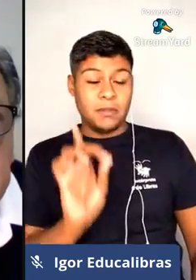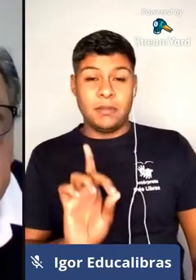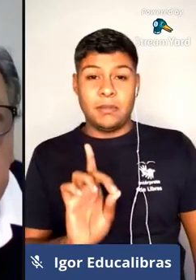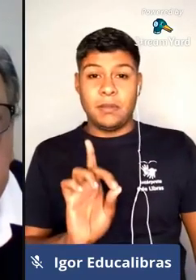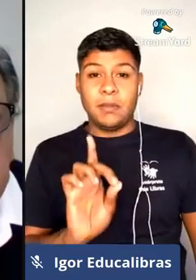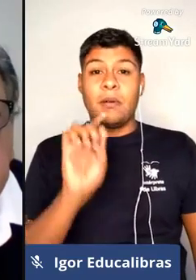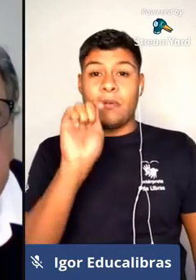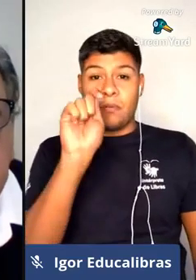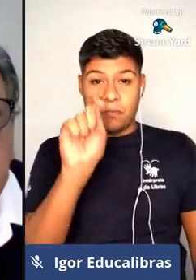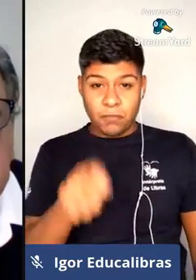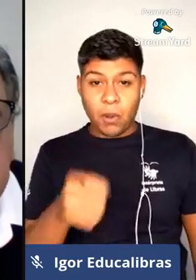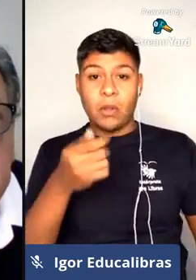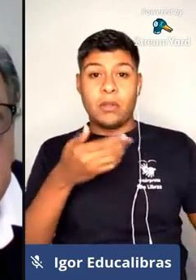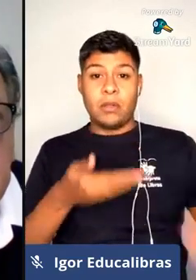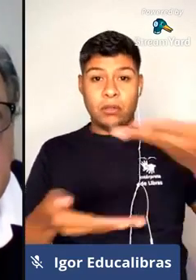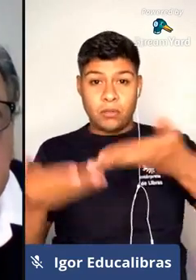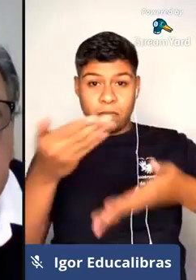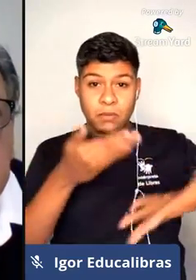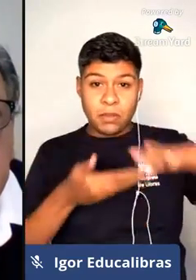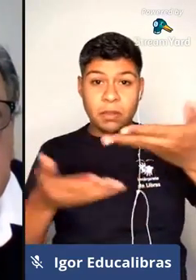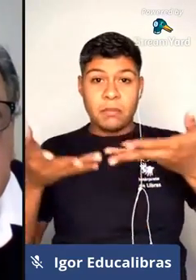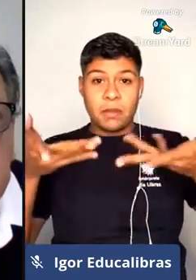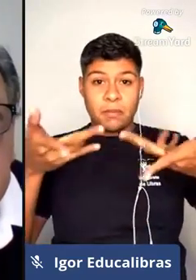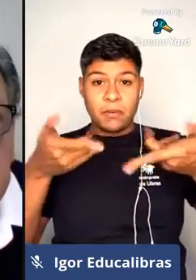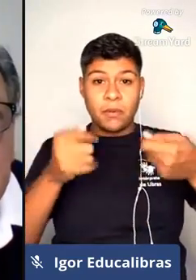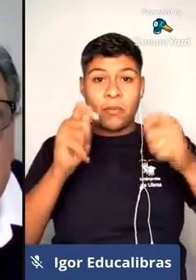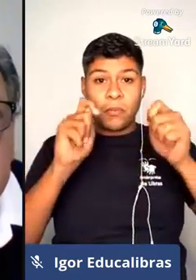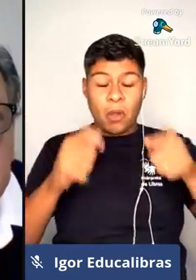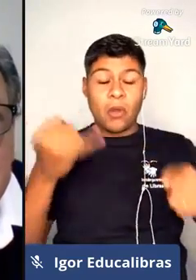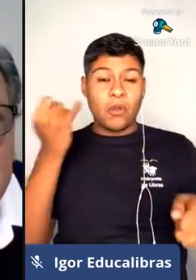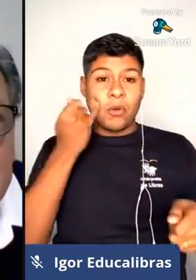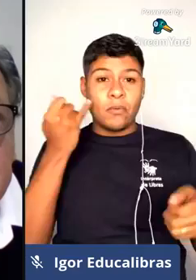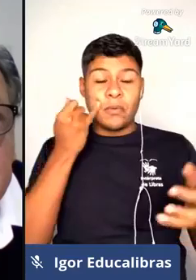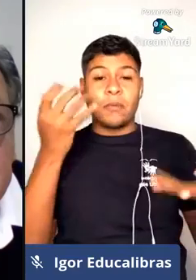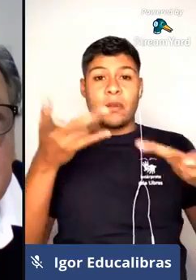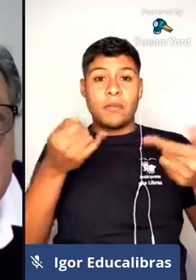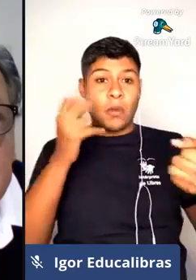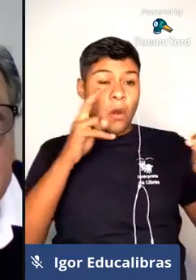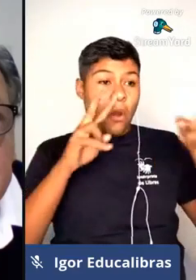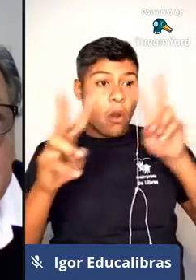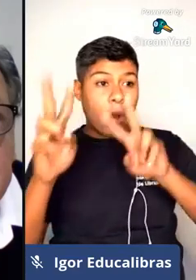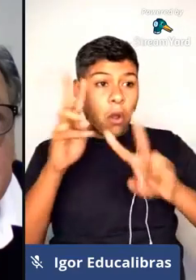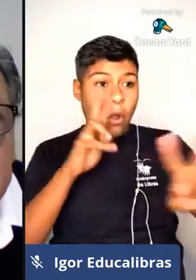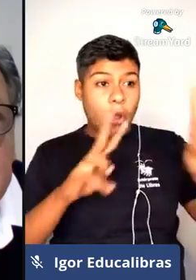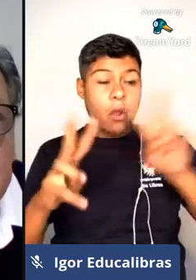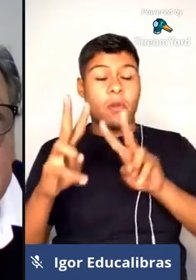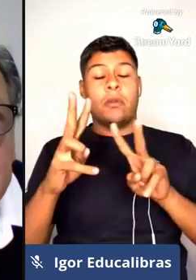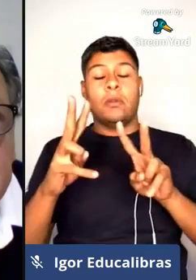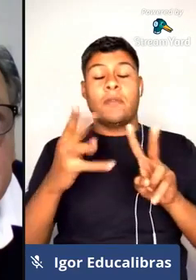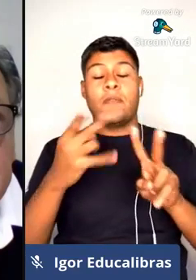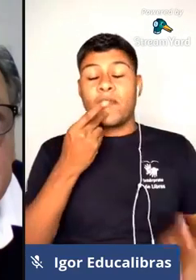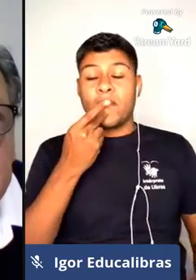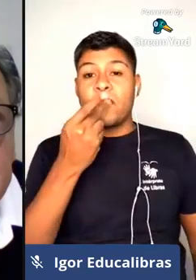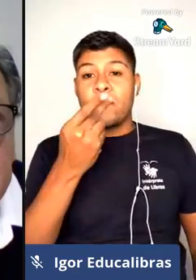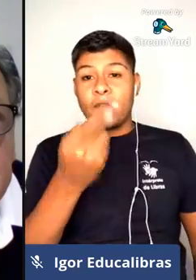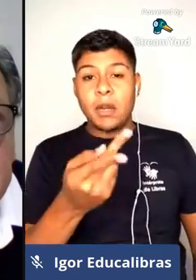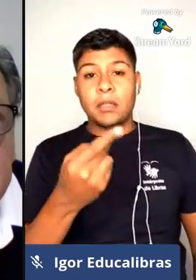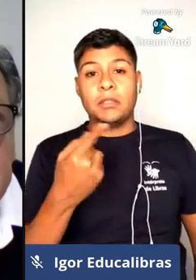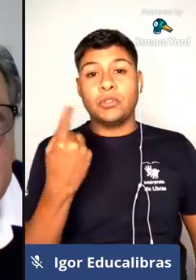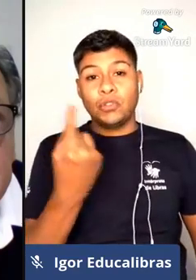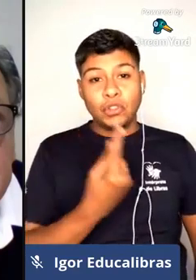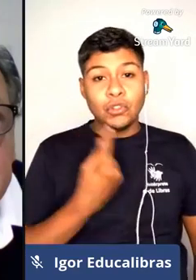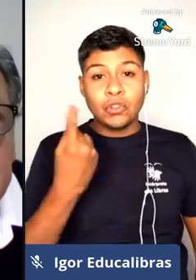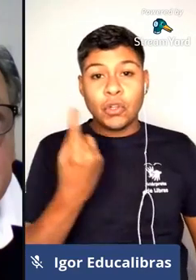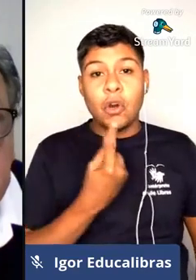se mover adequadamente, que pode ouvir adequadamente, enxergar, falar. Este é o nosso modelo